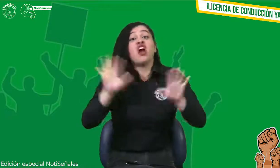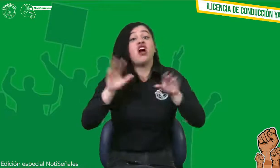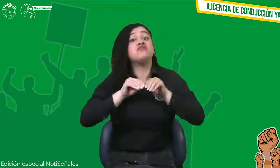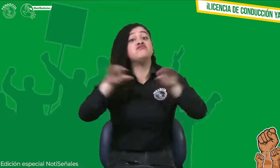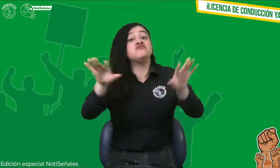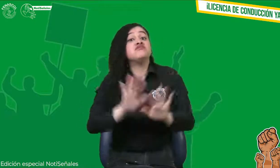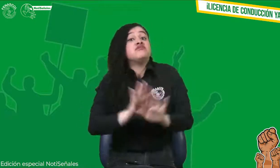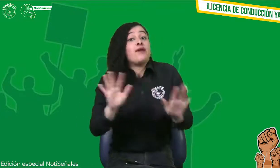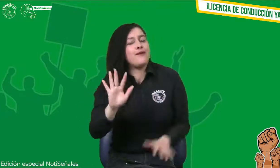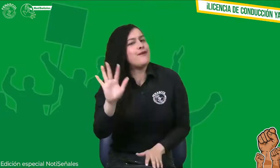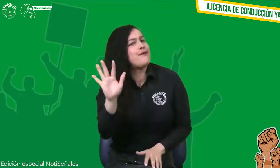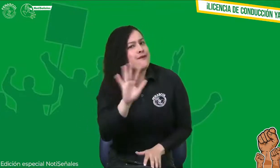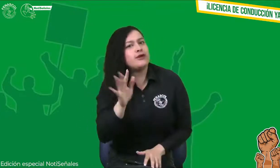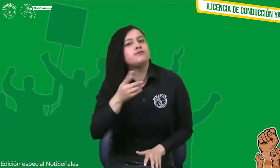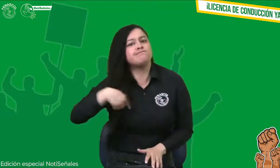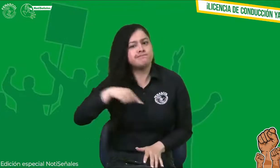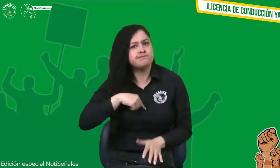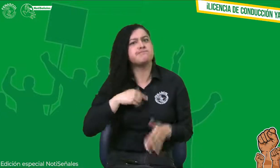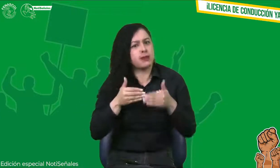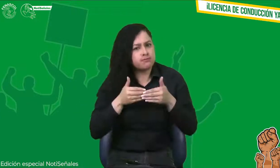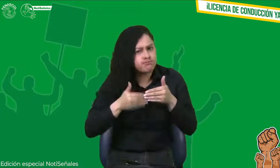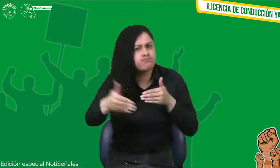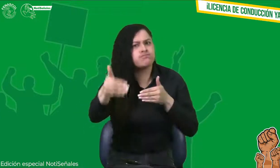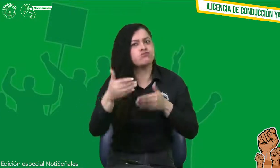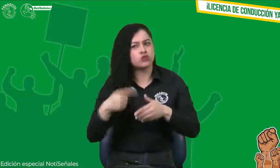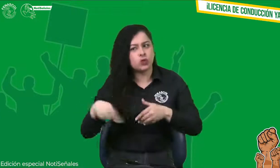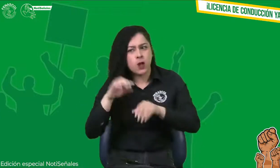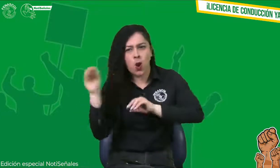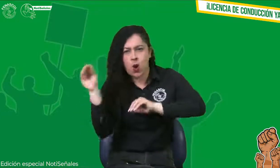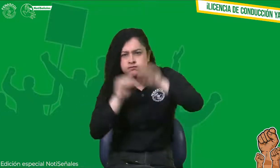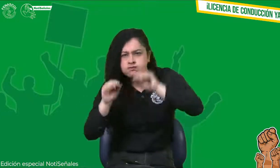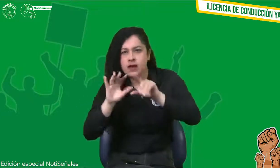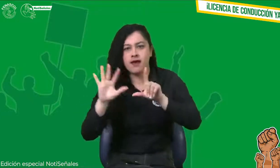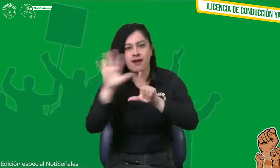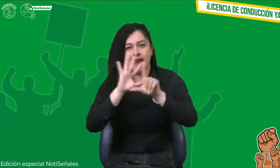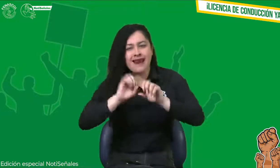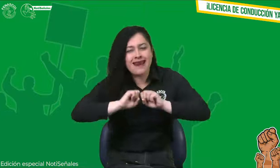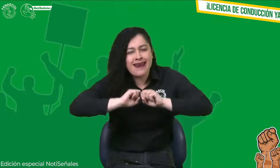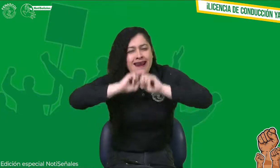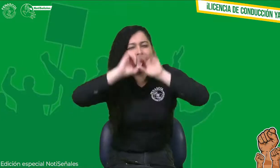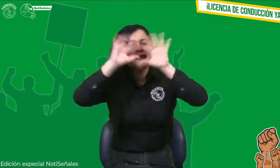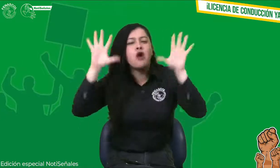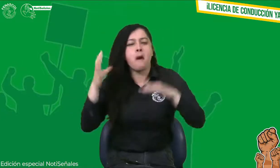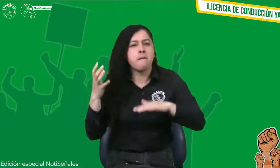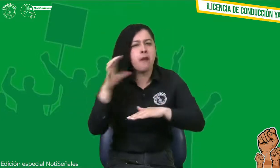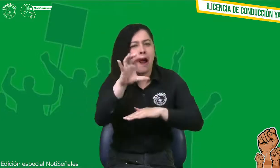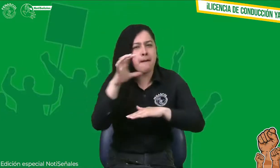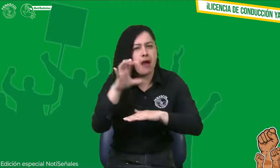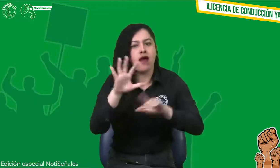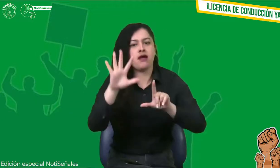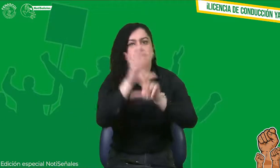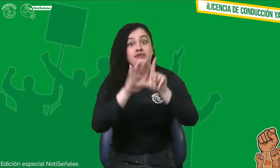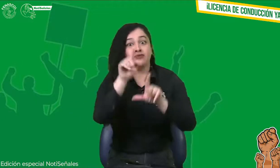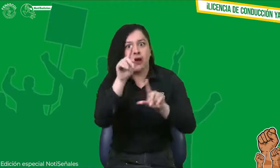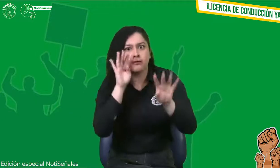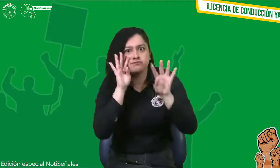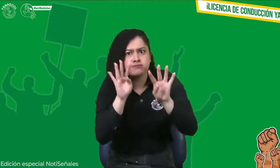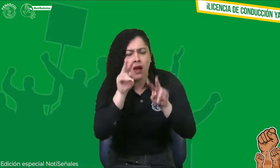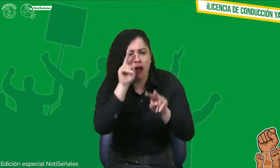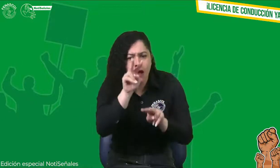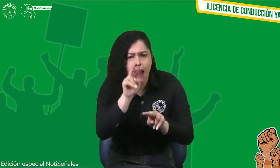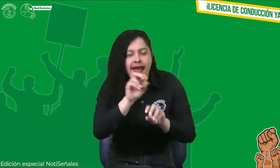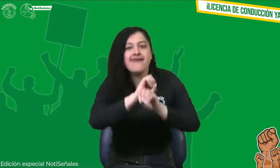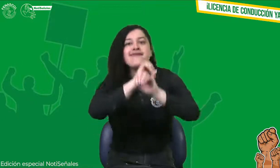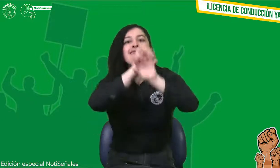al respecto. No solo va a ser esta información, sino más adelante estaremos organizando otros videos con